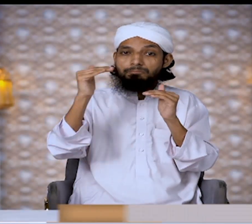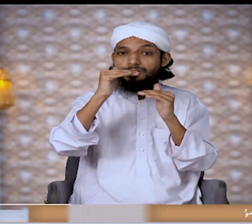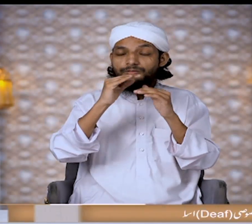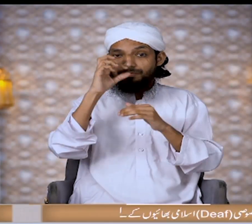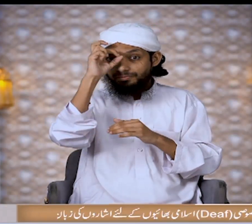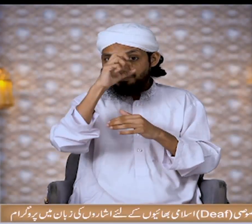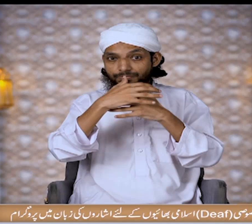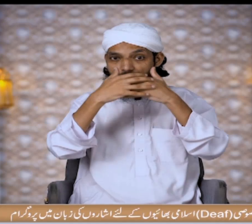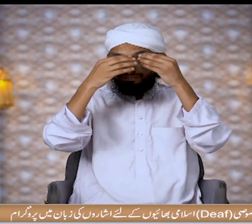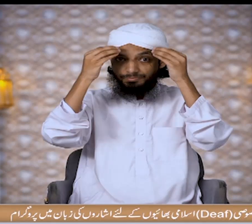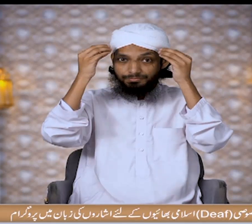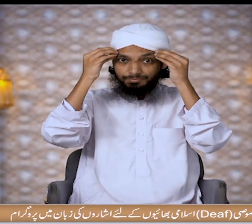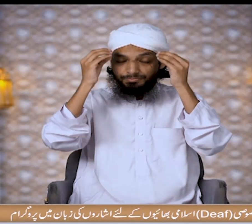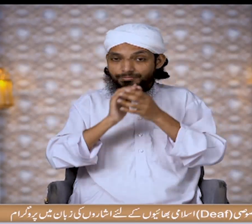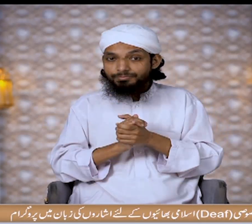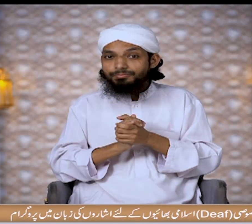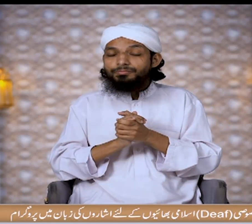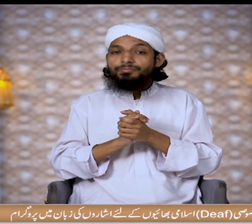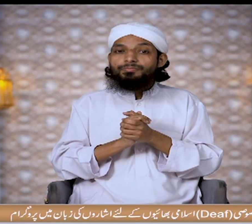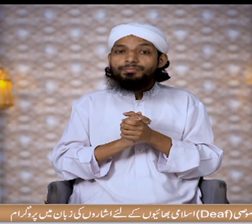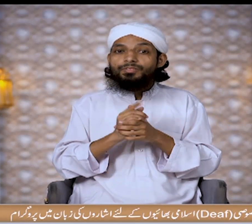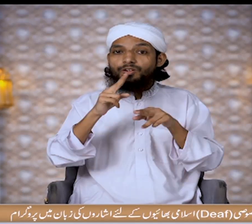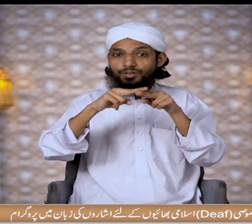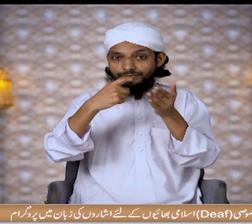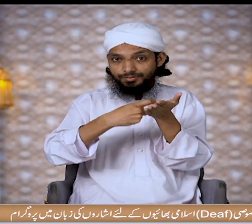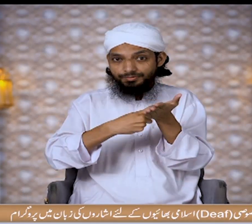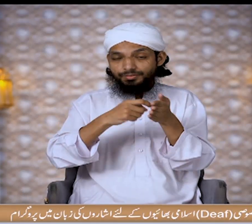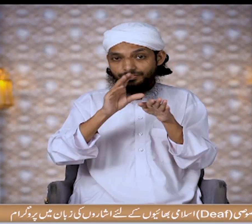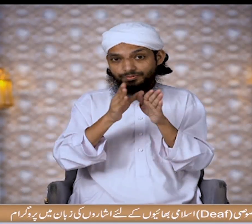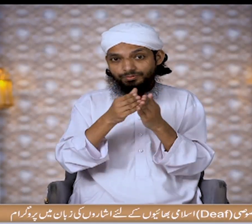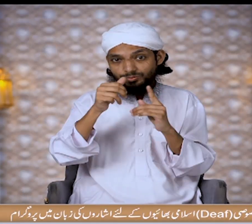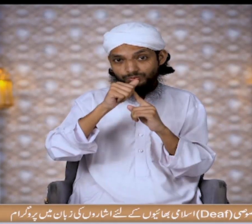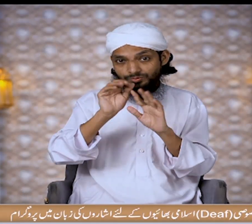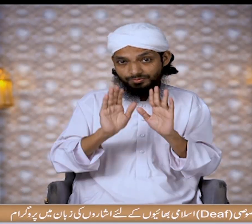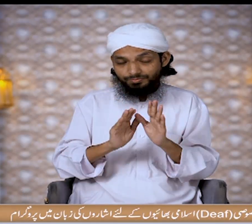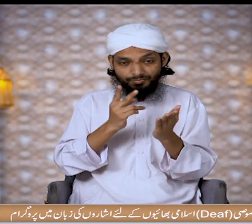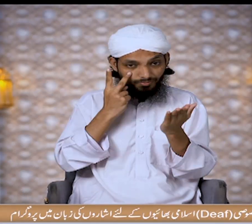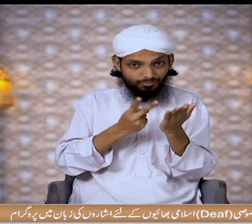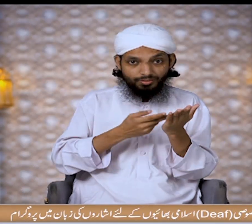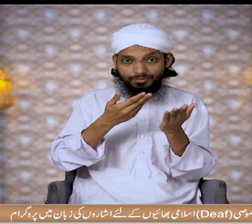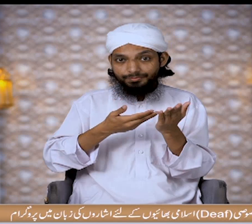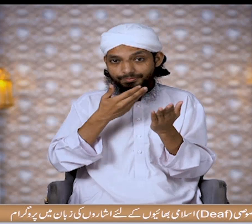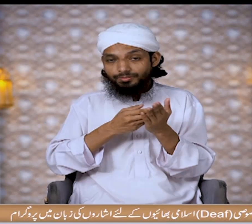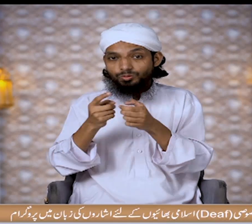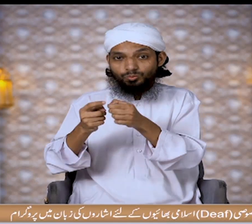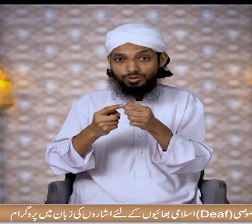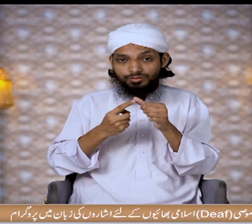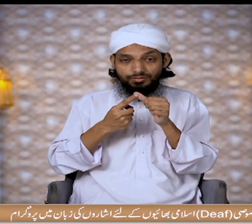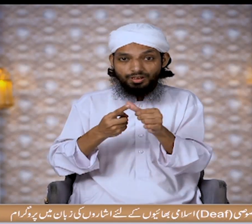کرام کو فقہی مسائل کے معاملے میں وقتاً فوقتاً فتاوی رضویہ کی ضرورت پڑتی ہے۔ بہت سارے مفتیان کرام فتاوی دینے کے معاملے میں خاص طور